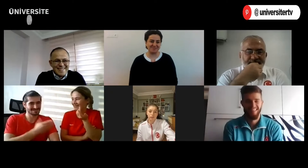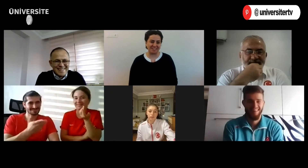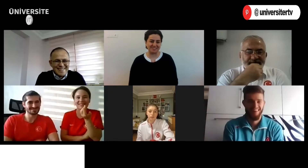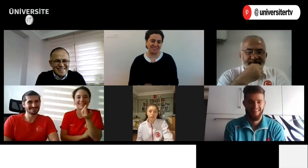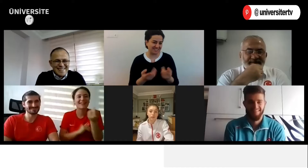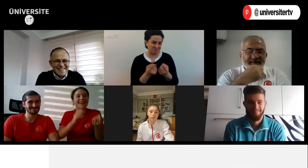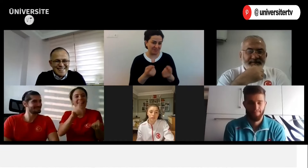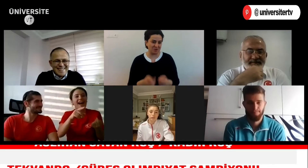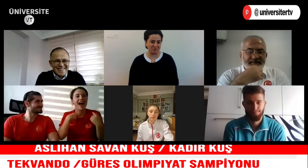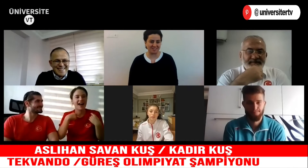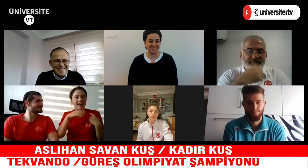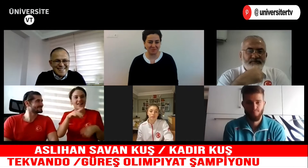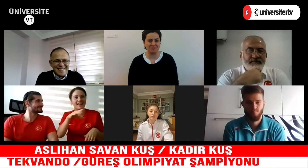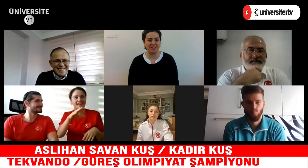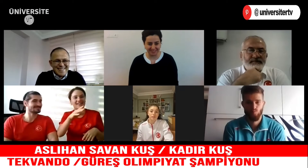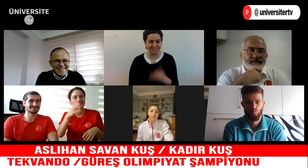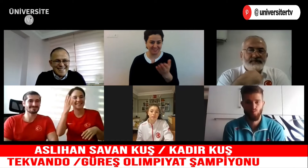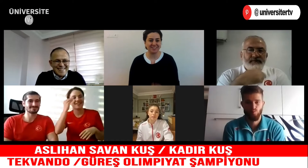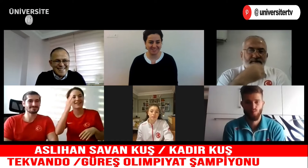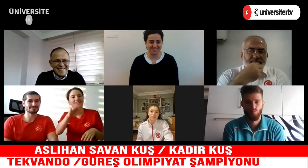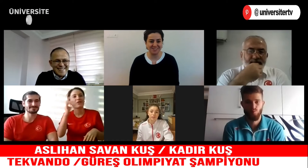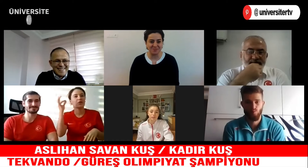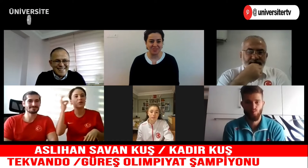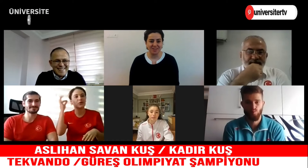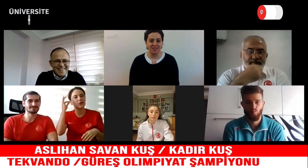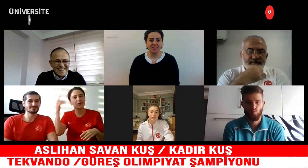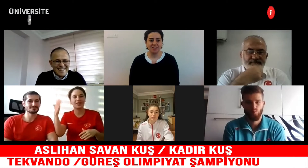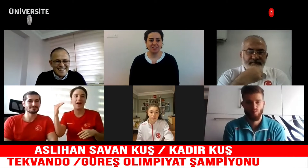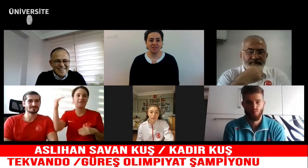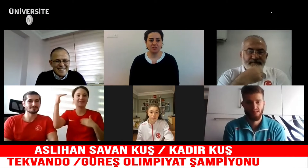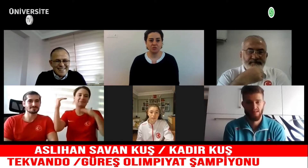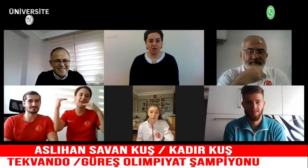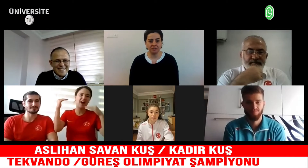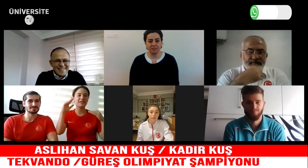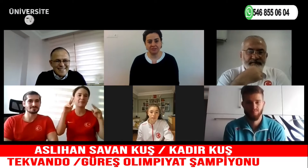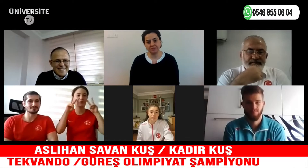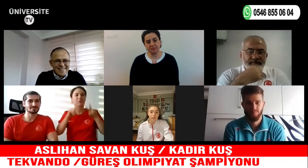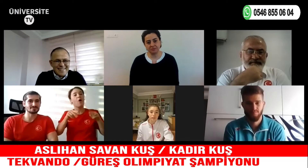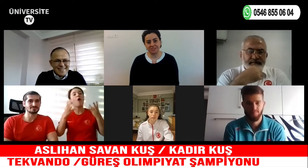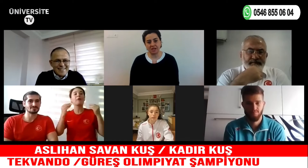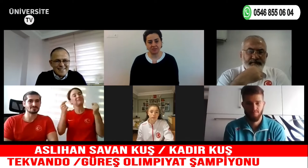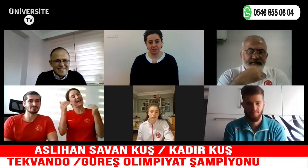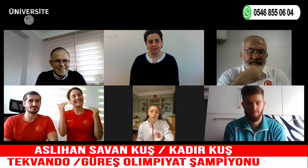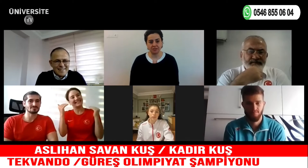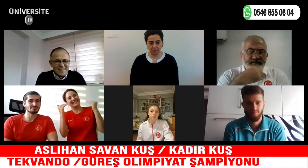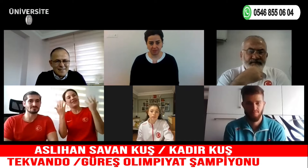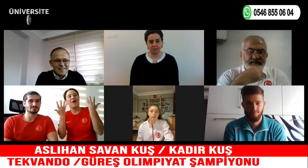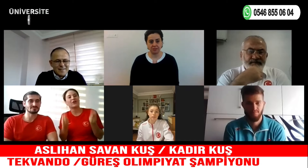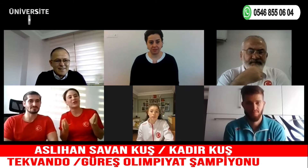diyor da ben şimdi ne diyeceğimi bilemiyorum ya Aslan, ama ben Aslan. Duyanların bizden